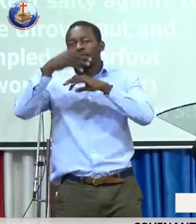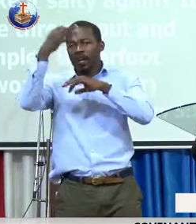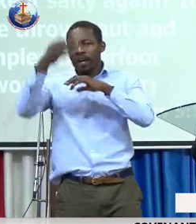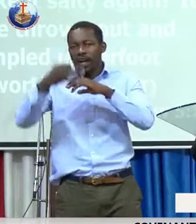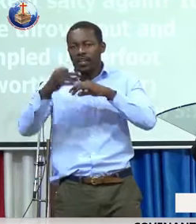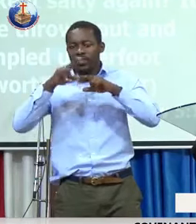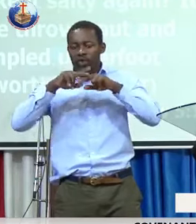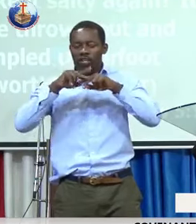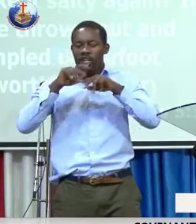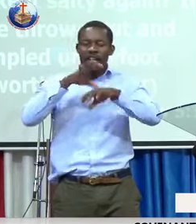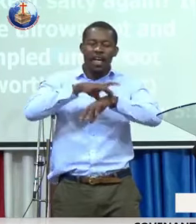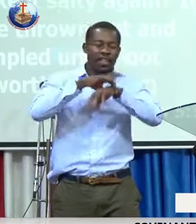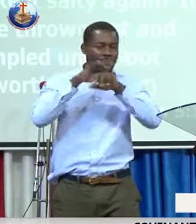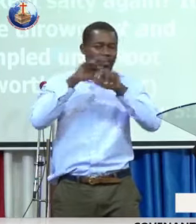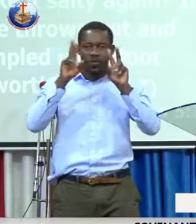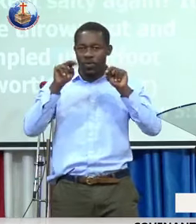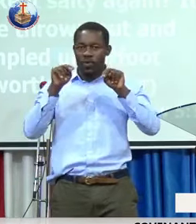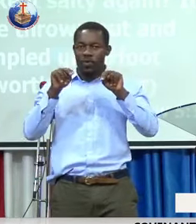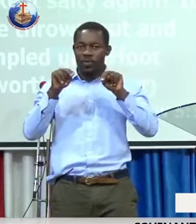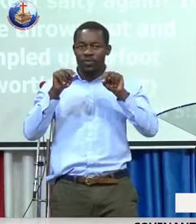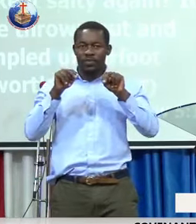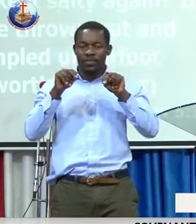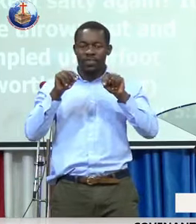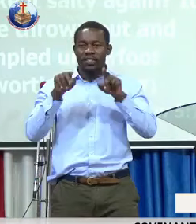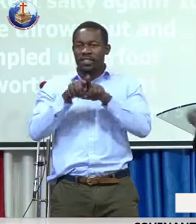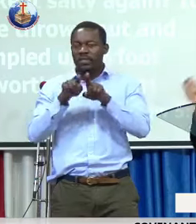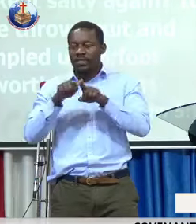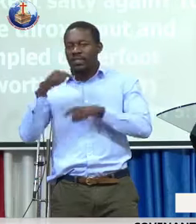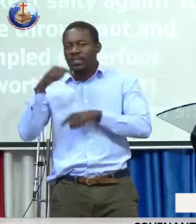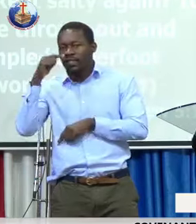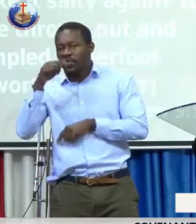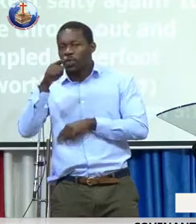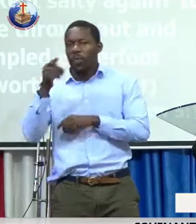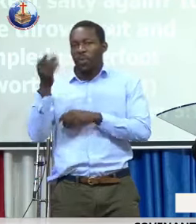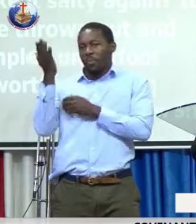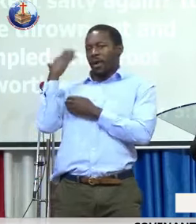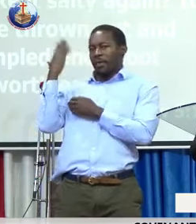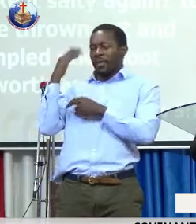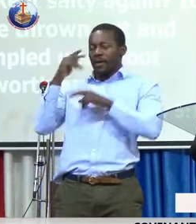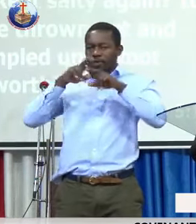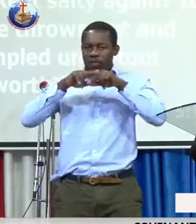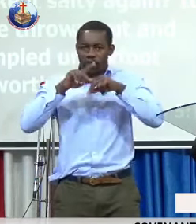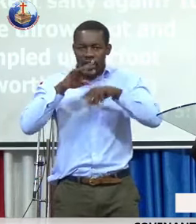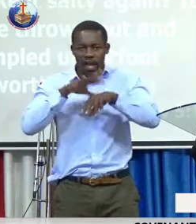Hakusema mtakuwa chumvi ya ulimwengu. He did not say you were the salt of the earth.